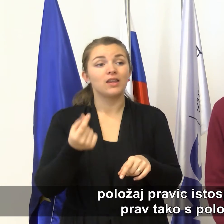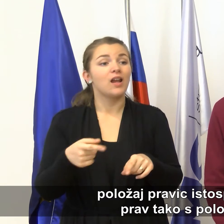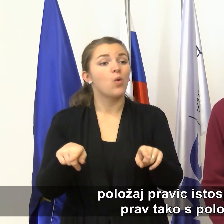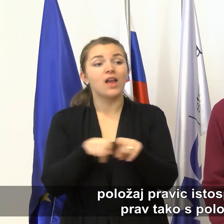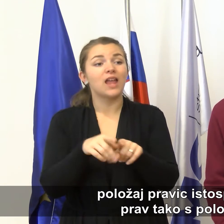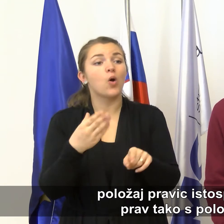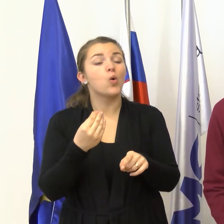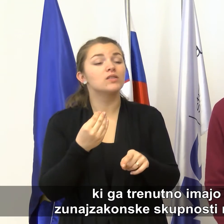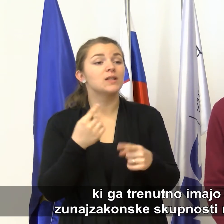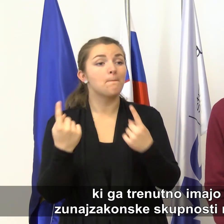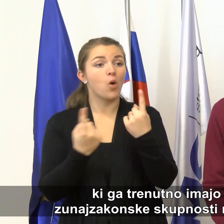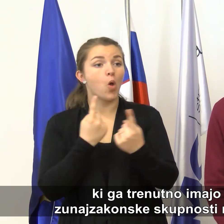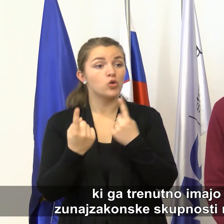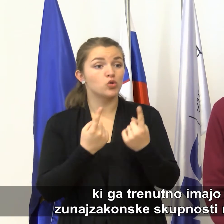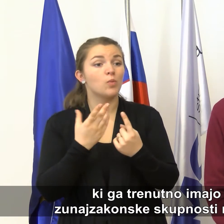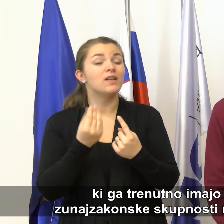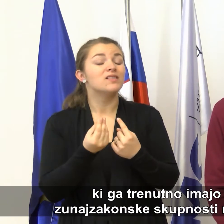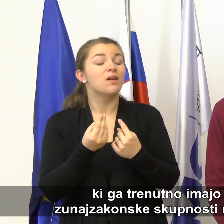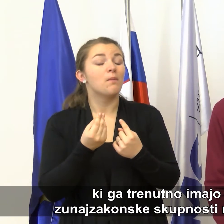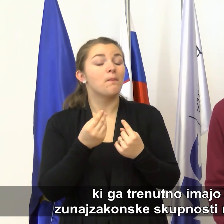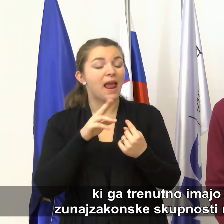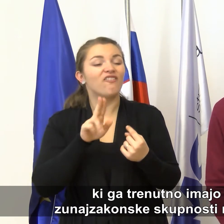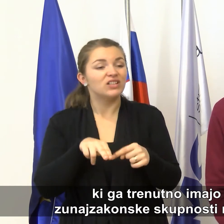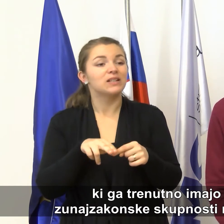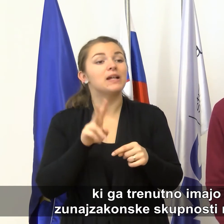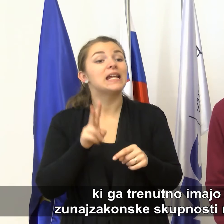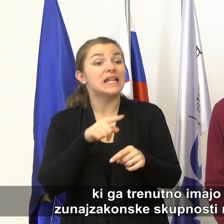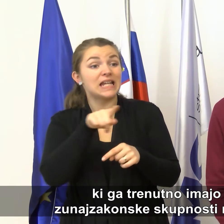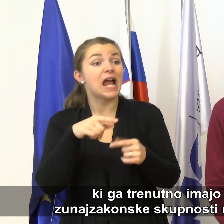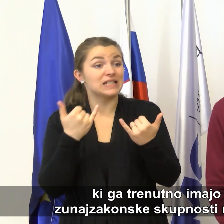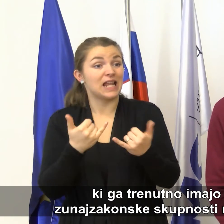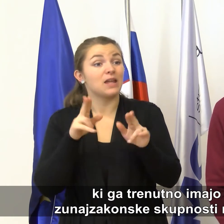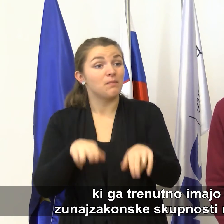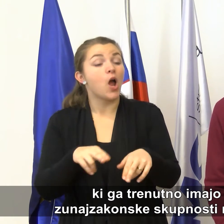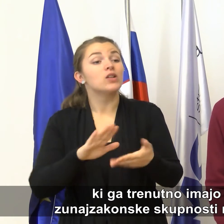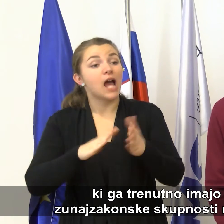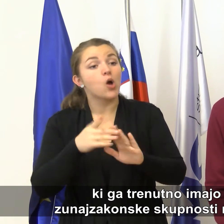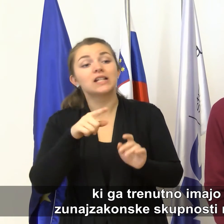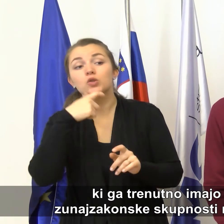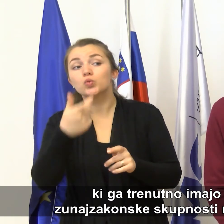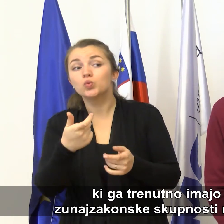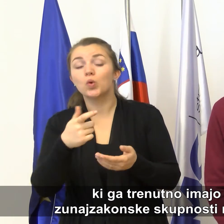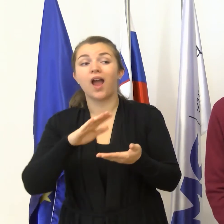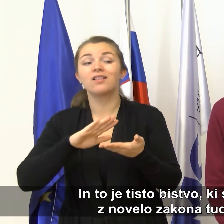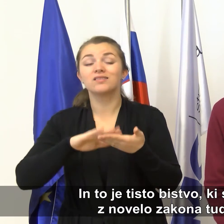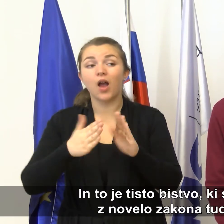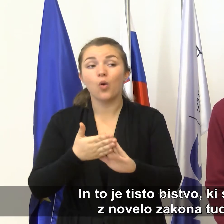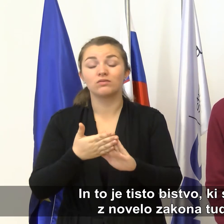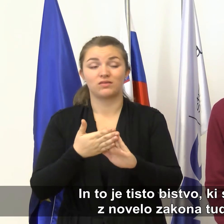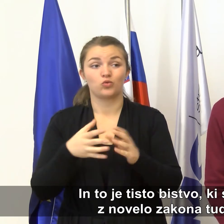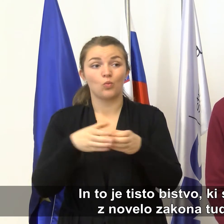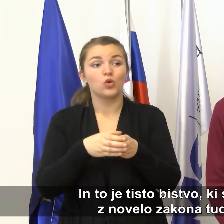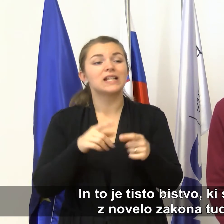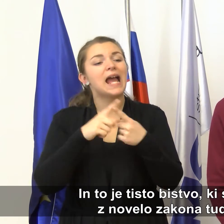tako z položajem pravic, ki ga trenutno imajo tako zakonske kot zunajzakonske skupnosti raznospolnih partnerjev. In to je